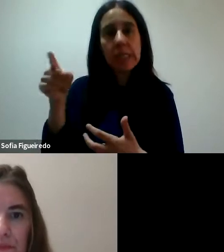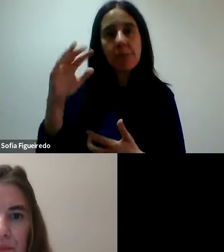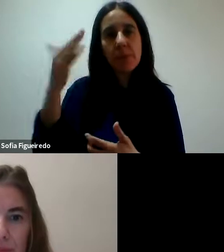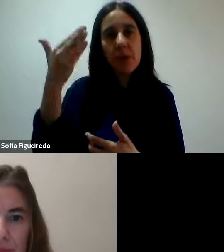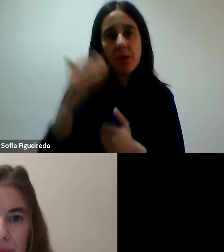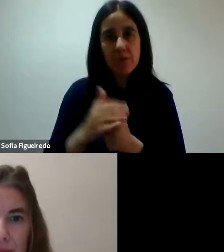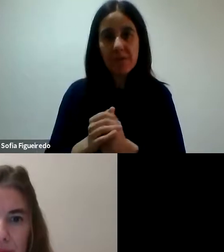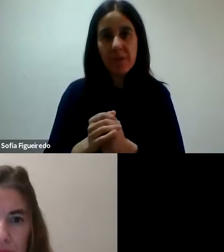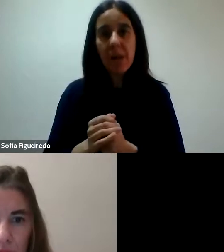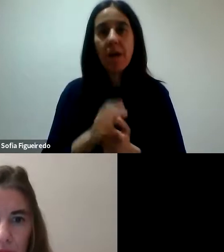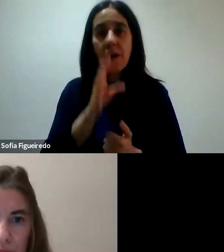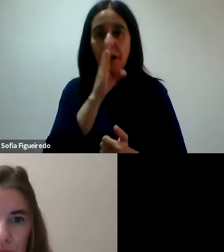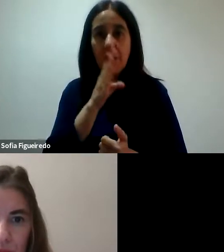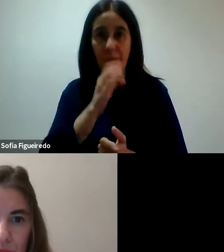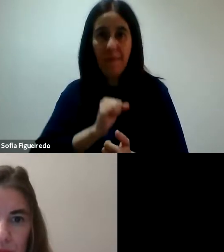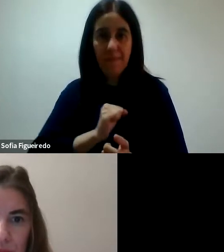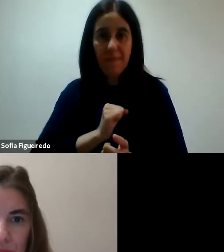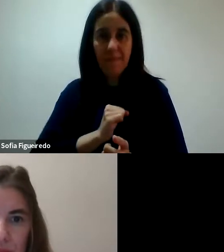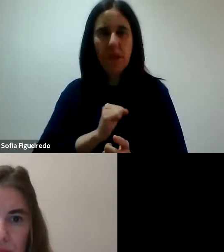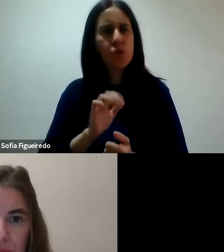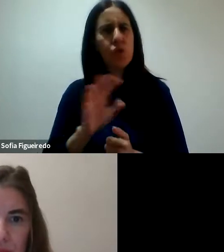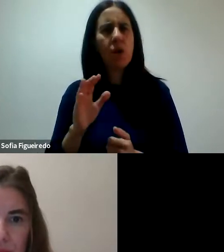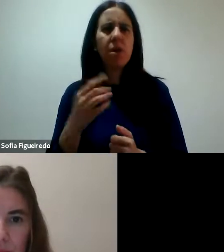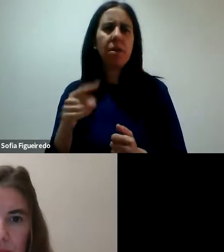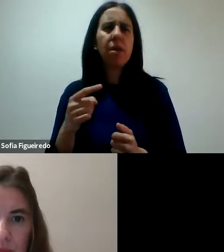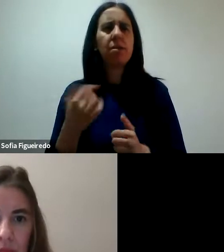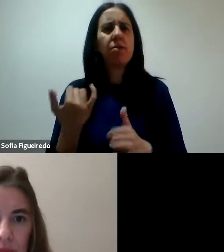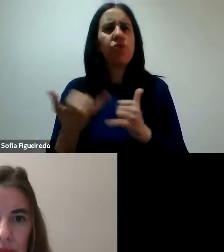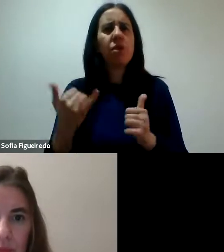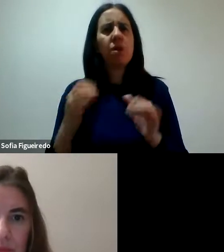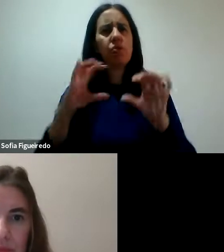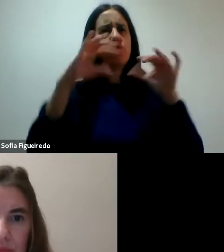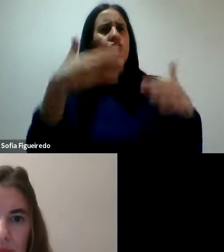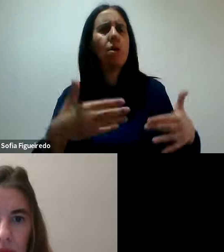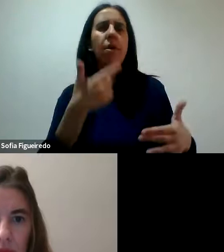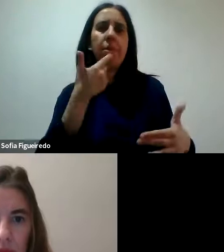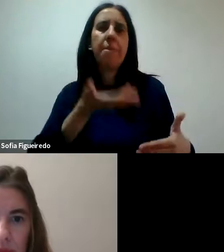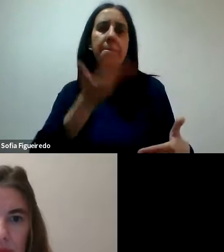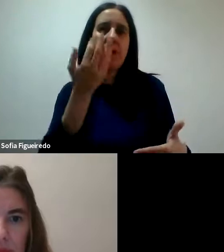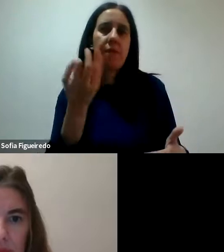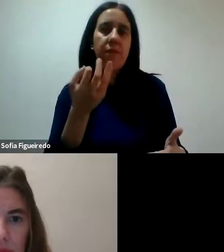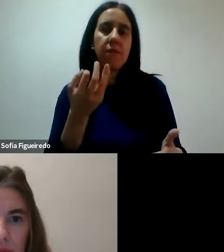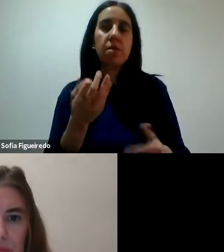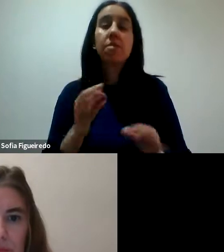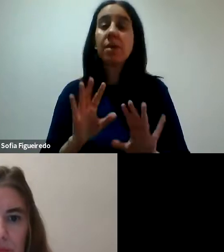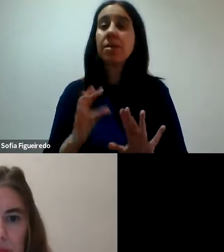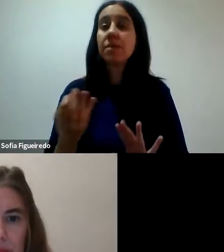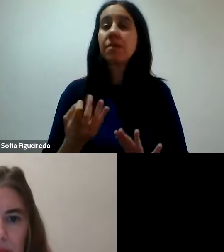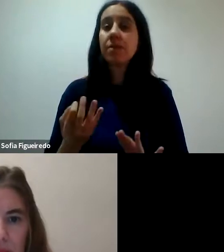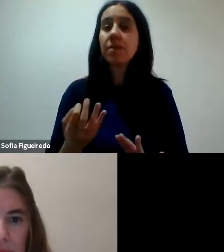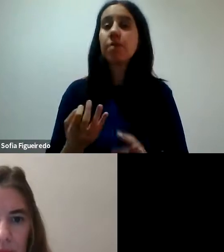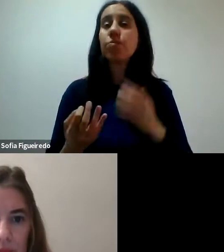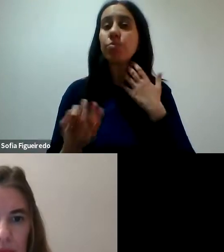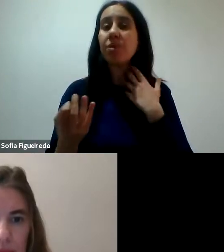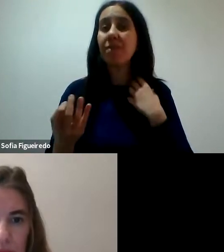nós estávamos habituados. Quem já tinha canais digitais, obviamente, tinha mais facilidade, mesmo assim, obviamente, porque por mais não seja